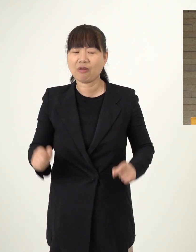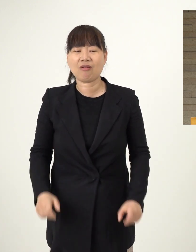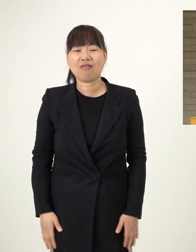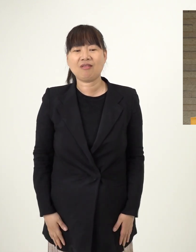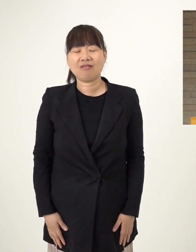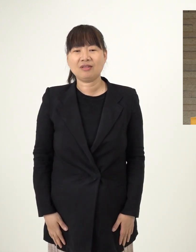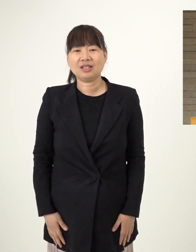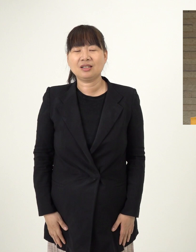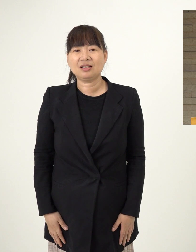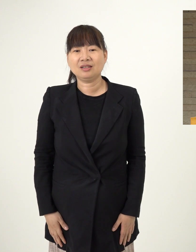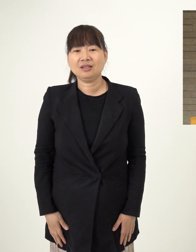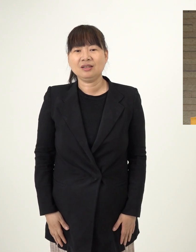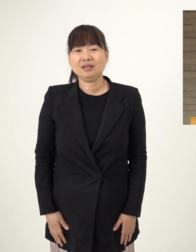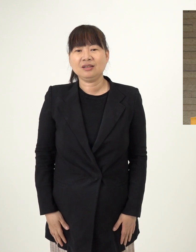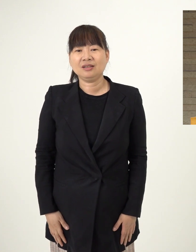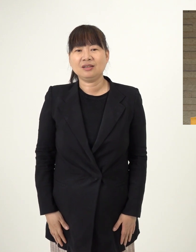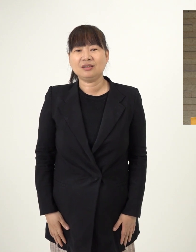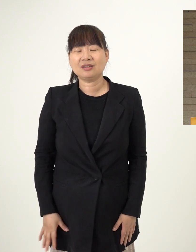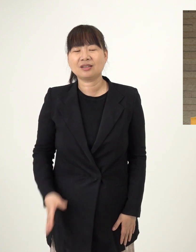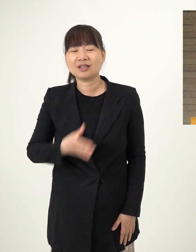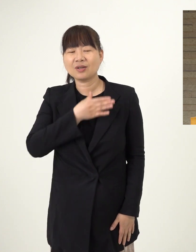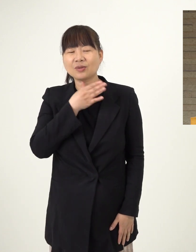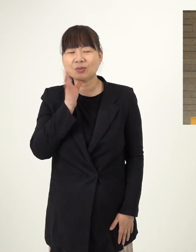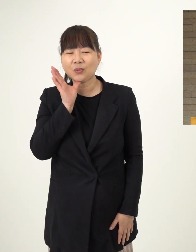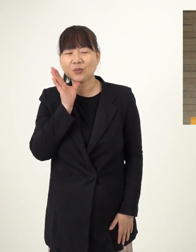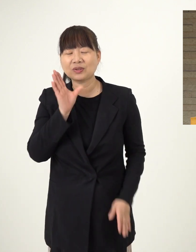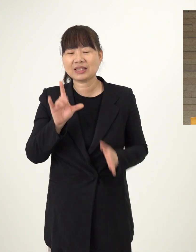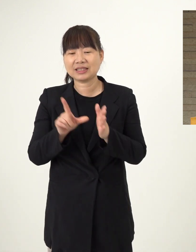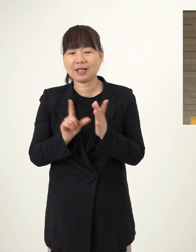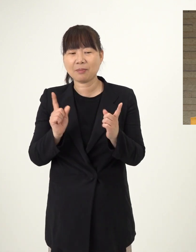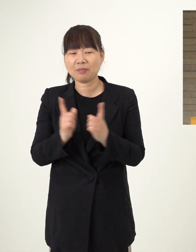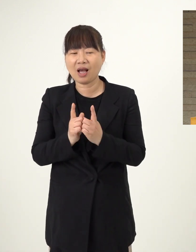이렇게 위험한 길어진 노후의 시대에